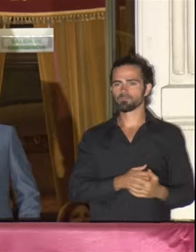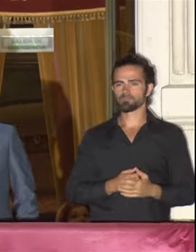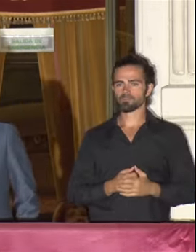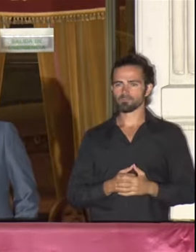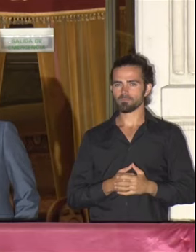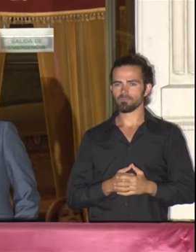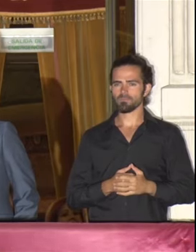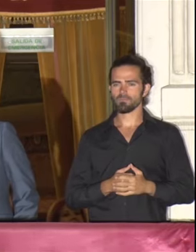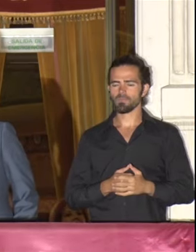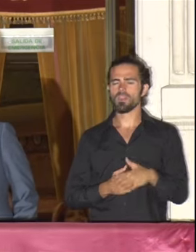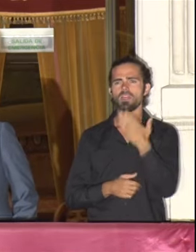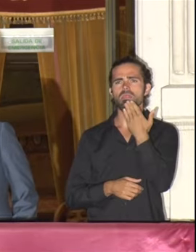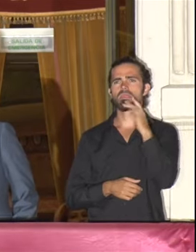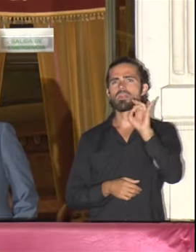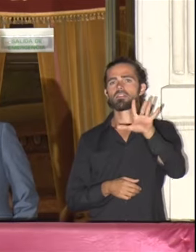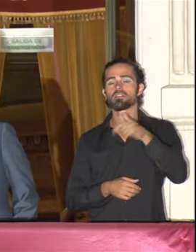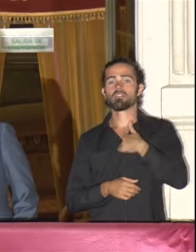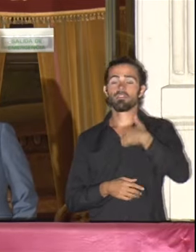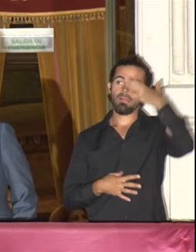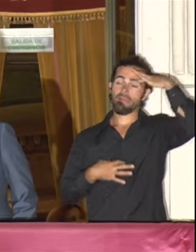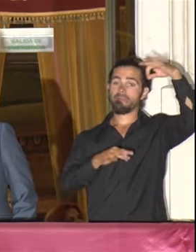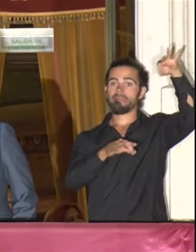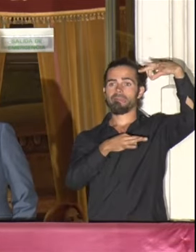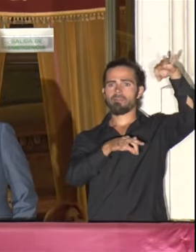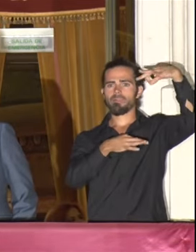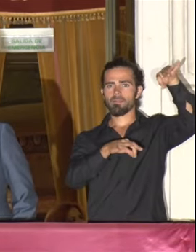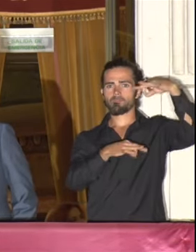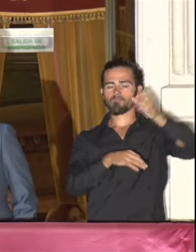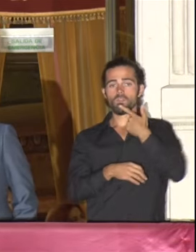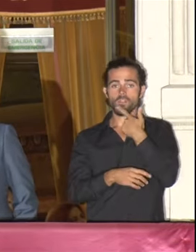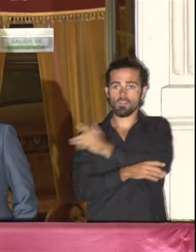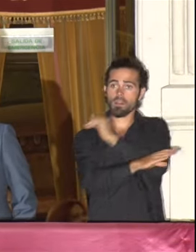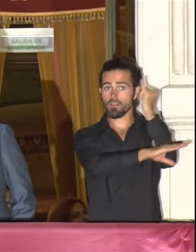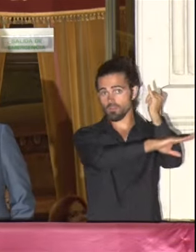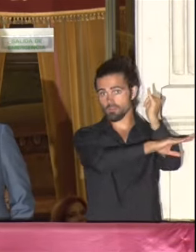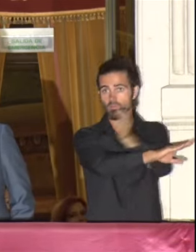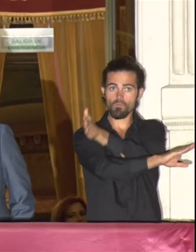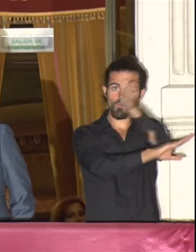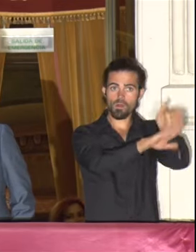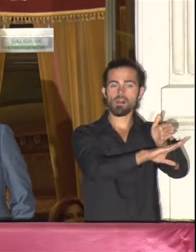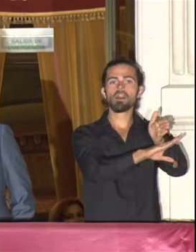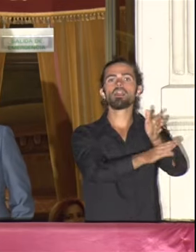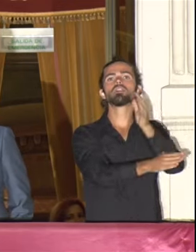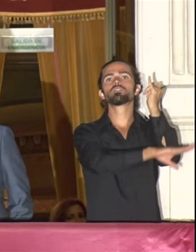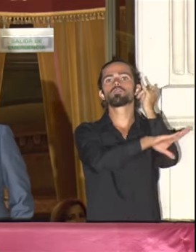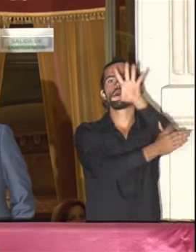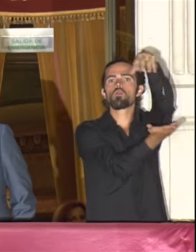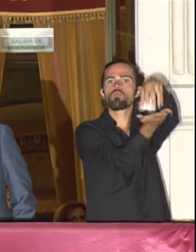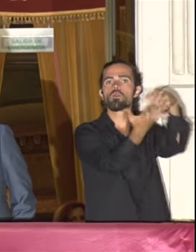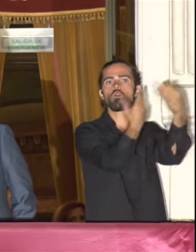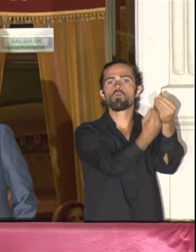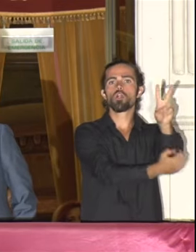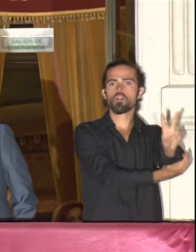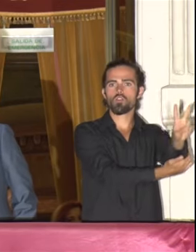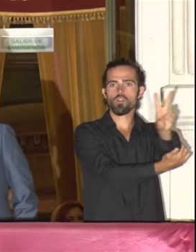A los 15 años me despisté un poquito y iba al instituto, a los dos era el masculino, todos había masculino